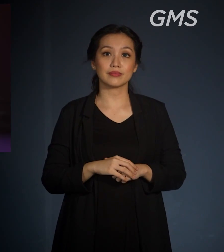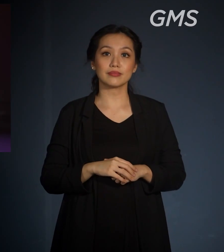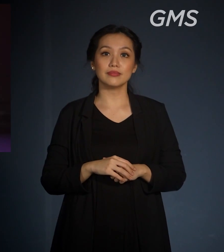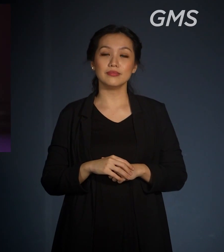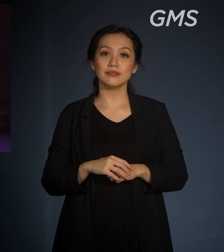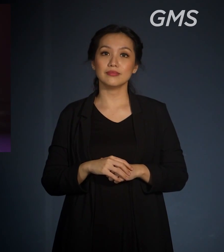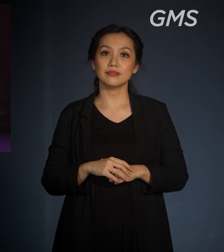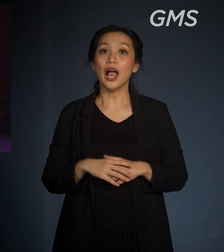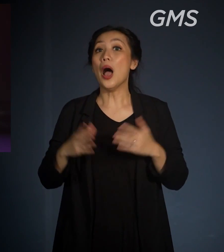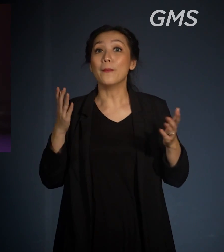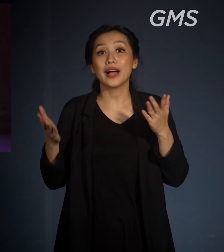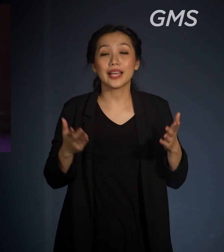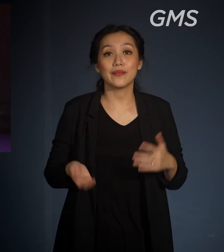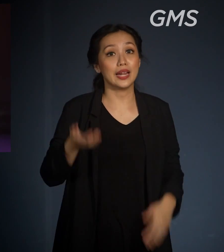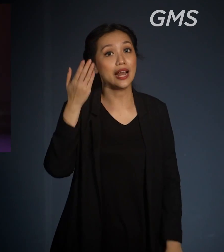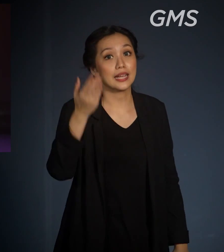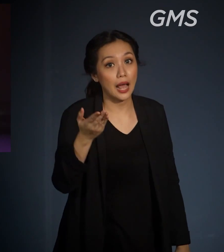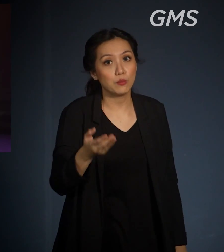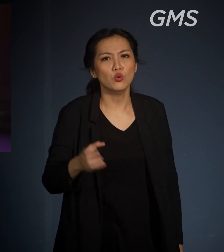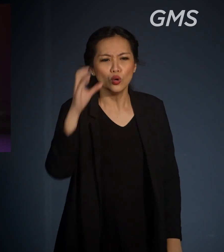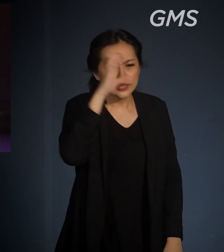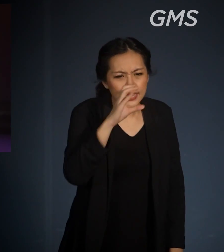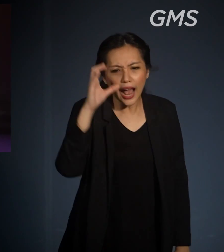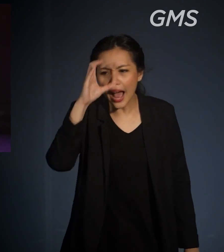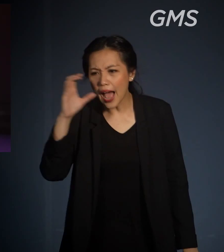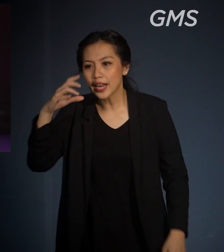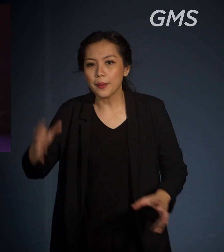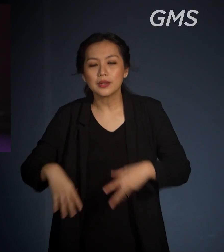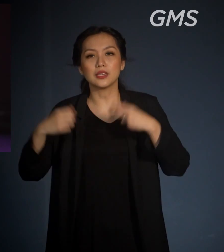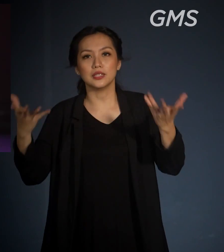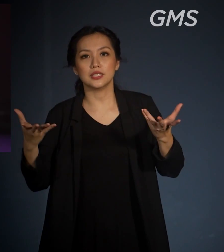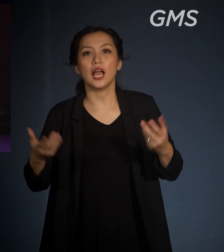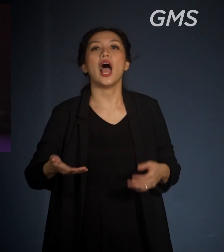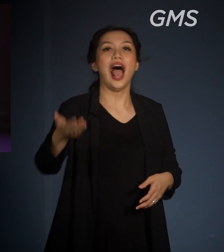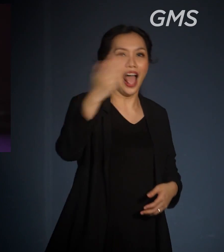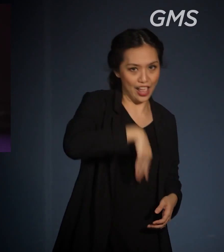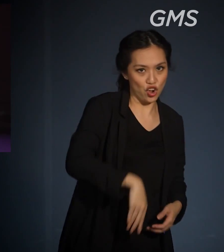bagaimana Anda bisa menggali potensi? Beranilah bermimpi besar.